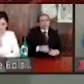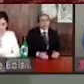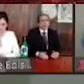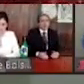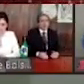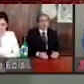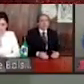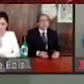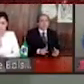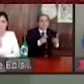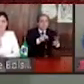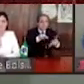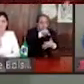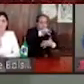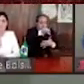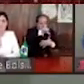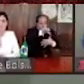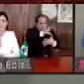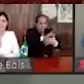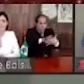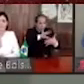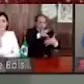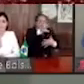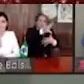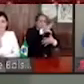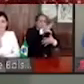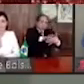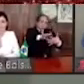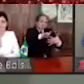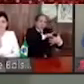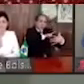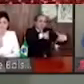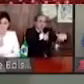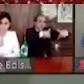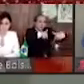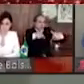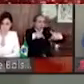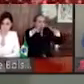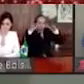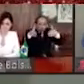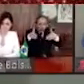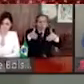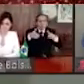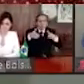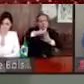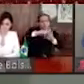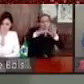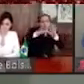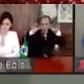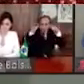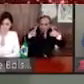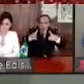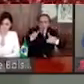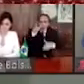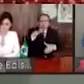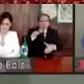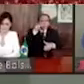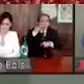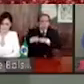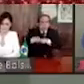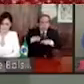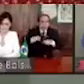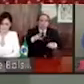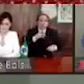a las mujeres rurales, acciones específicas en respuesta a la pandemia. Hoy escucharemos diversas